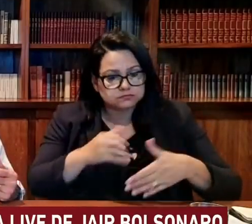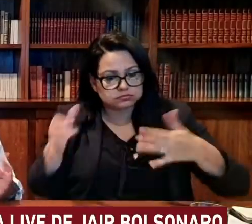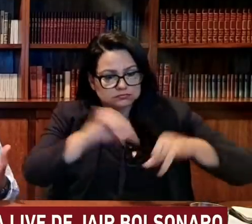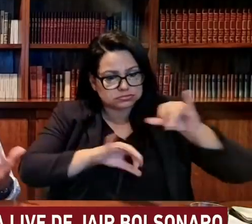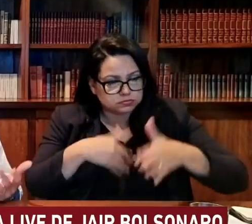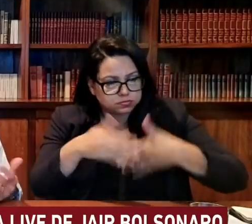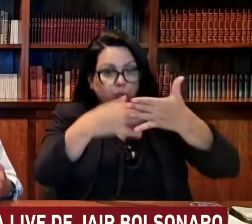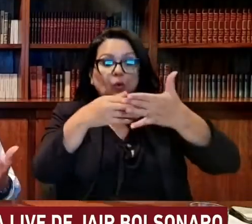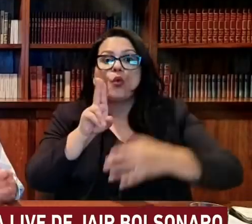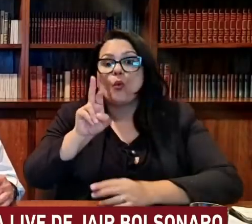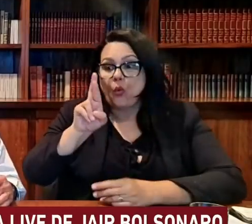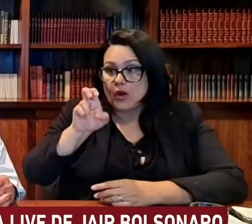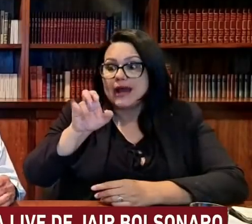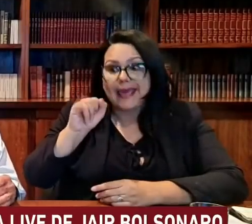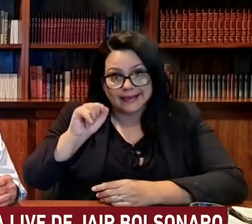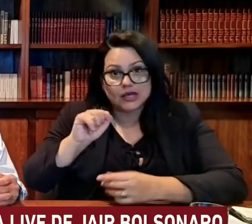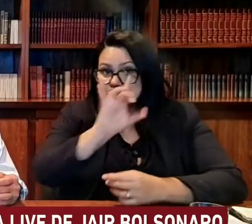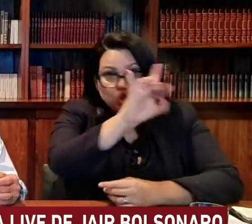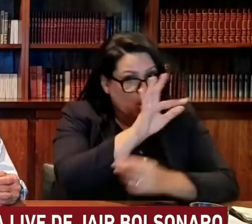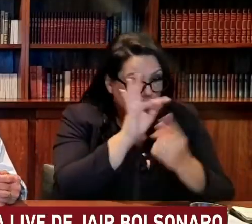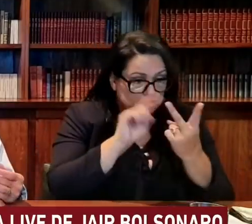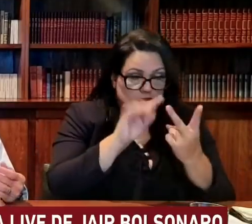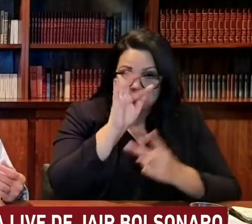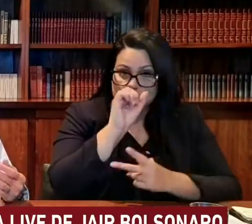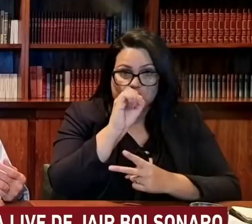não é apenas fosfato, ureia também. Então isso,